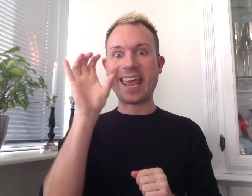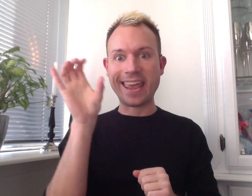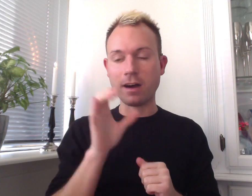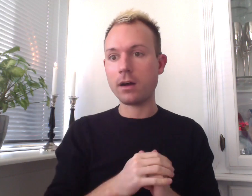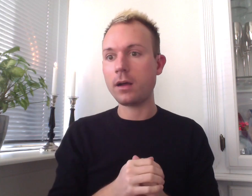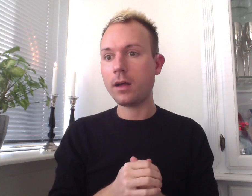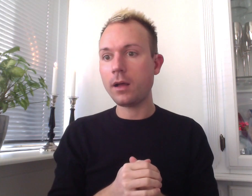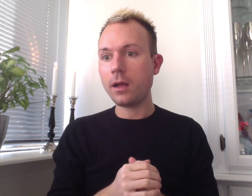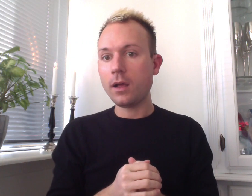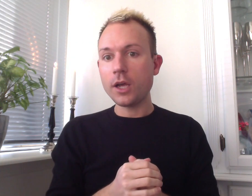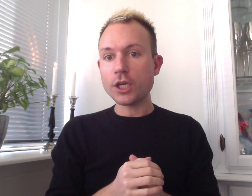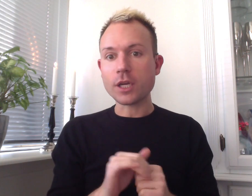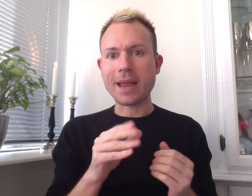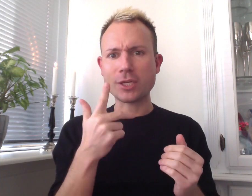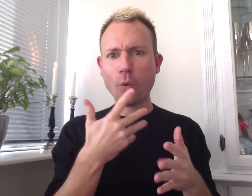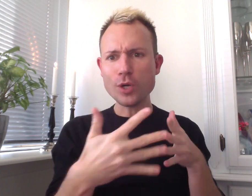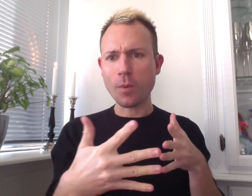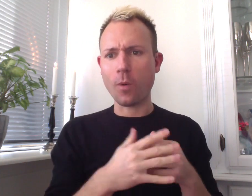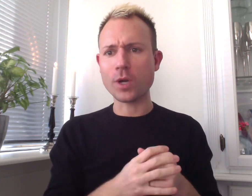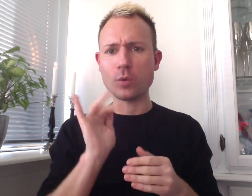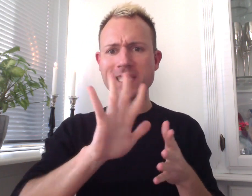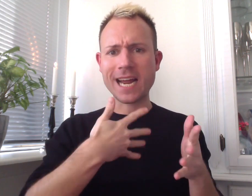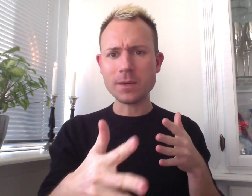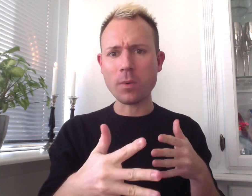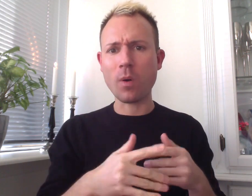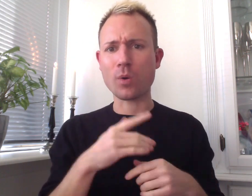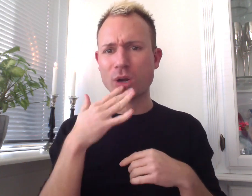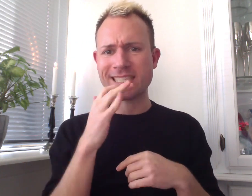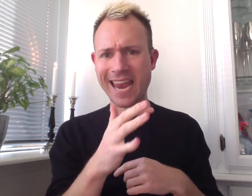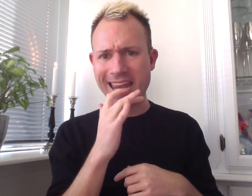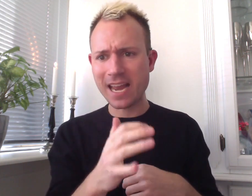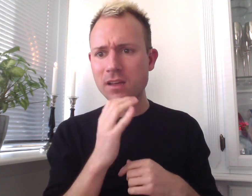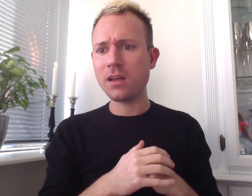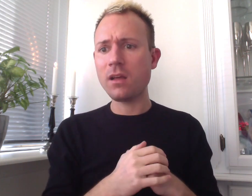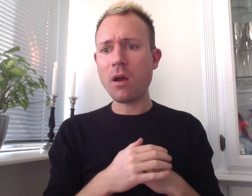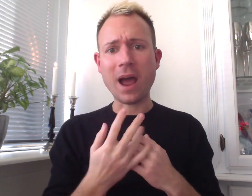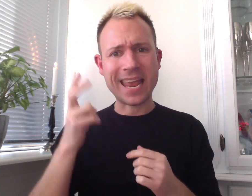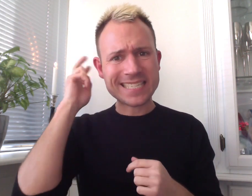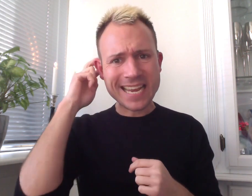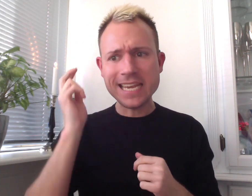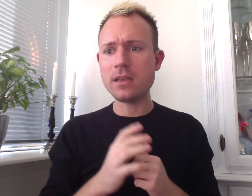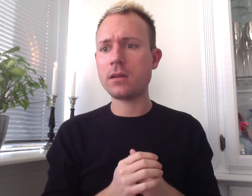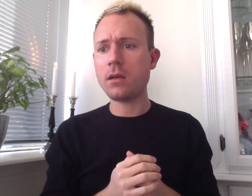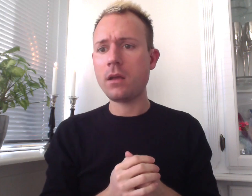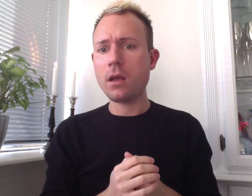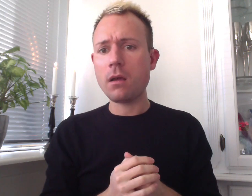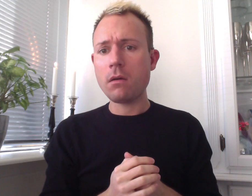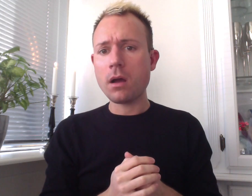lærer, som jeg troede at bruge et konstantbrug og kunne tale og have til i.